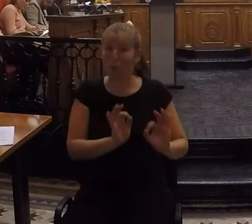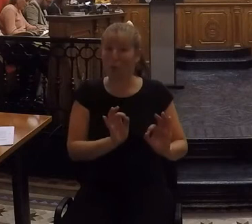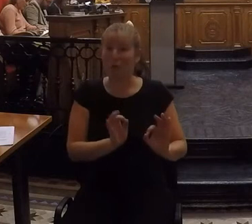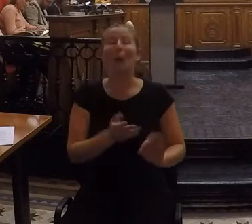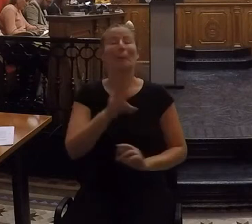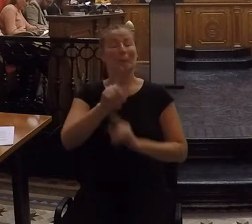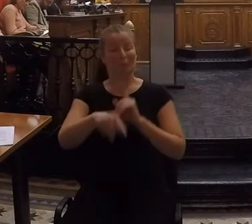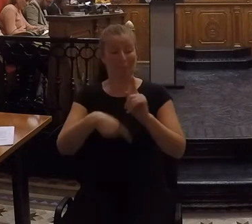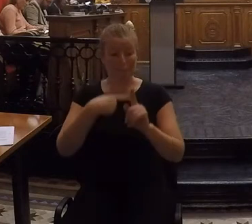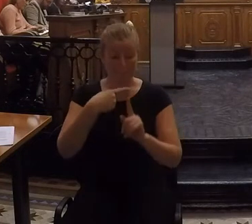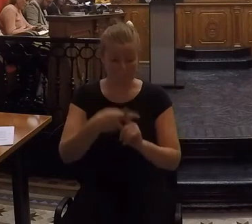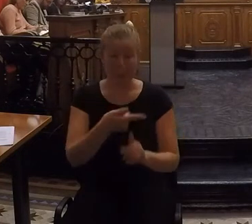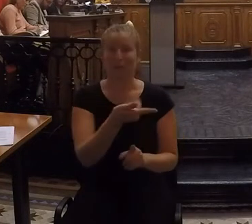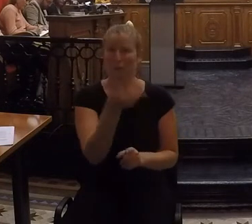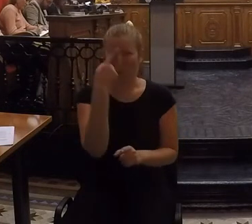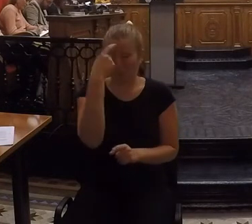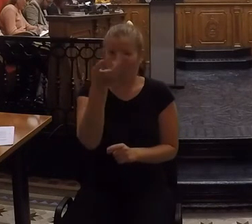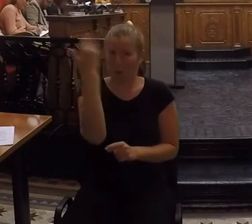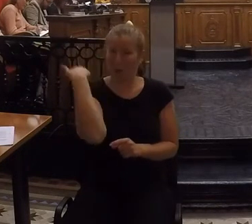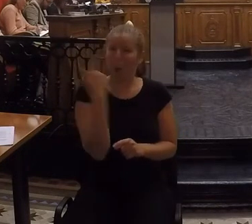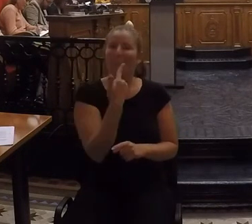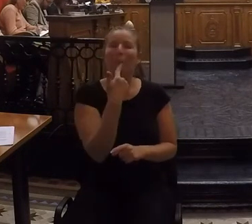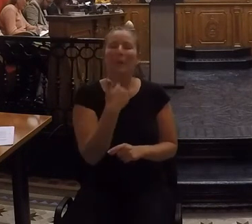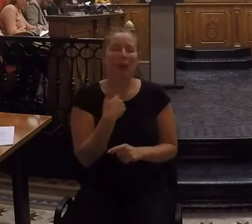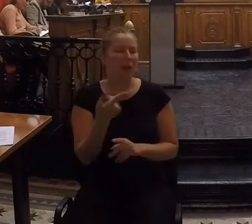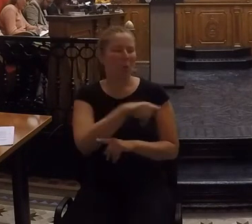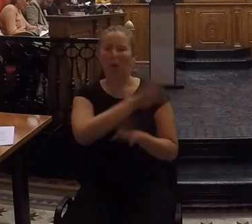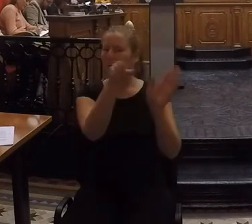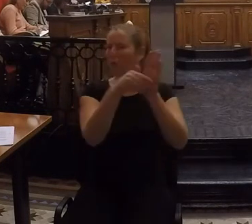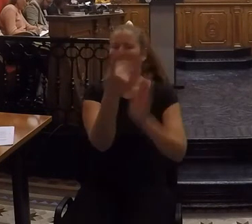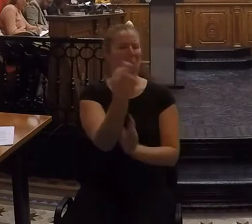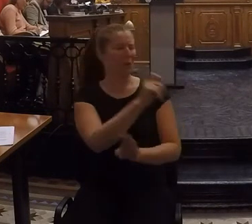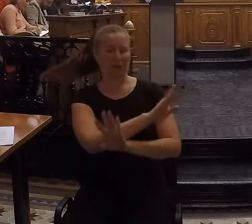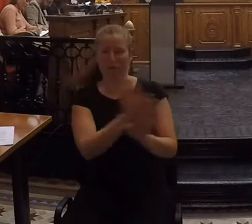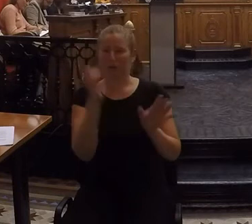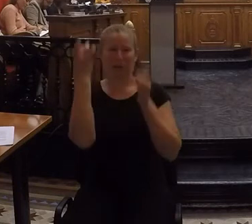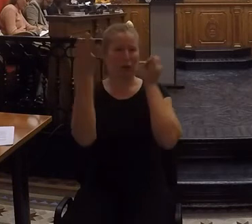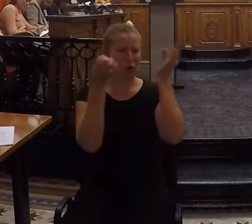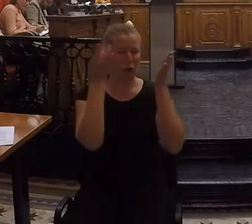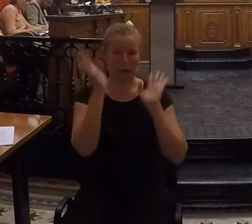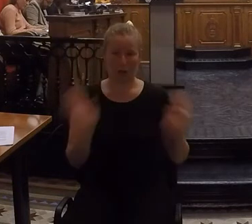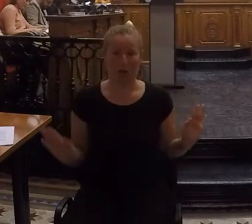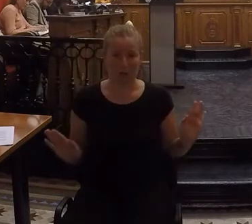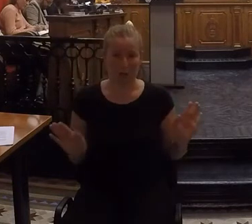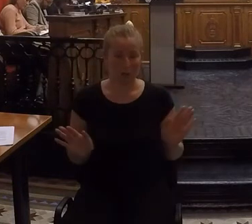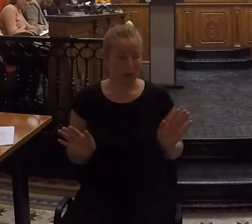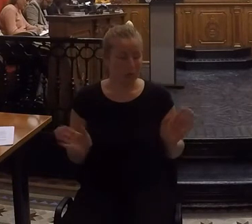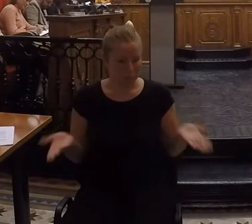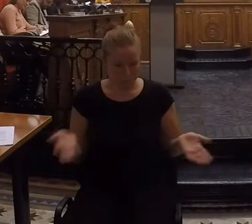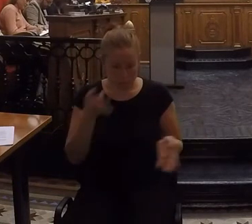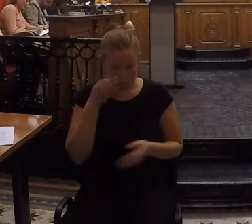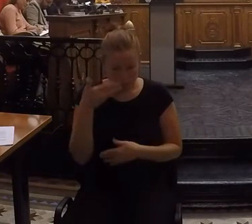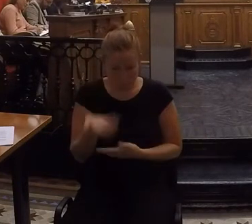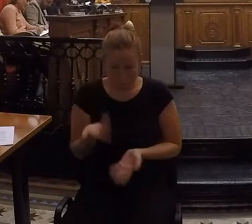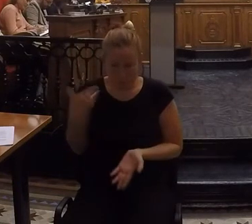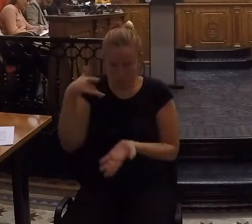a decirme entonces que era una moción completamente innecesaria. Sin embargo, hoy los hechos,